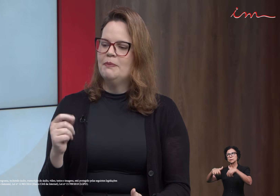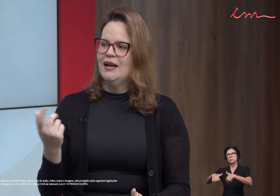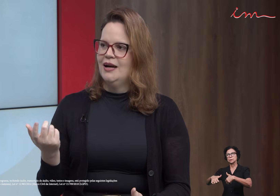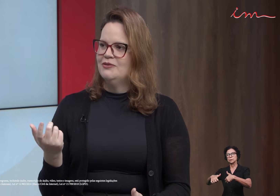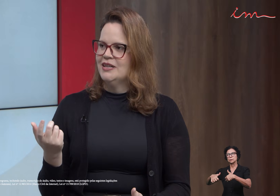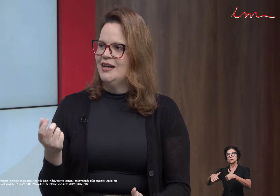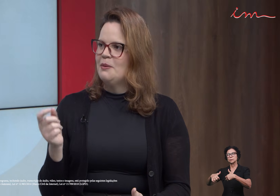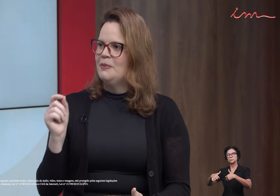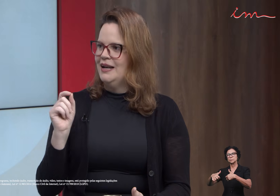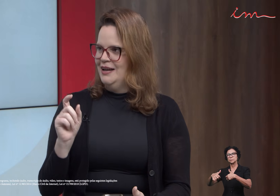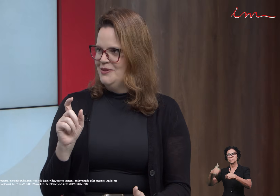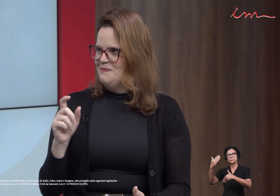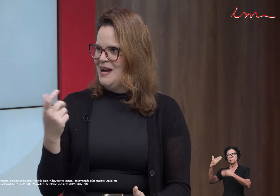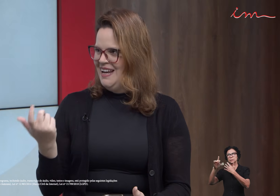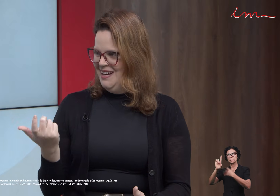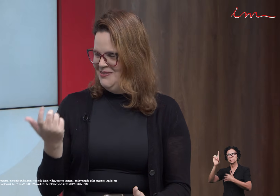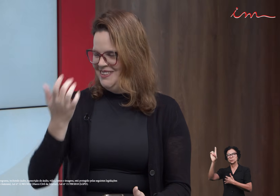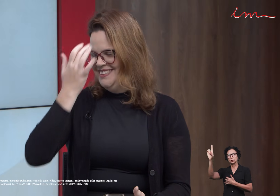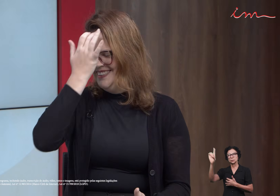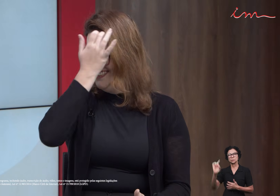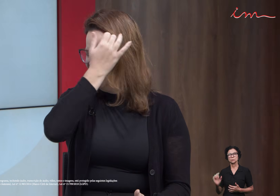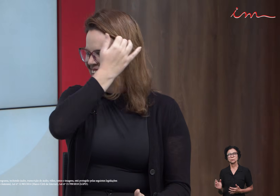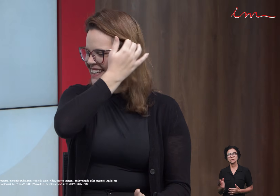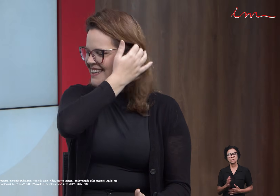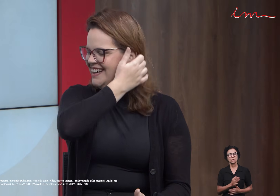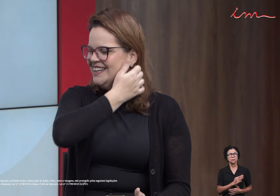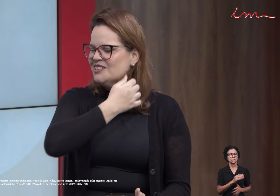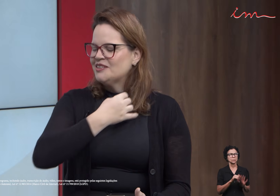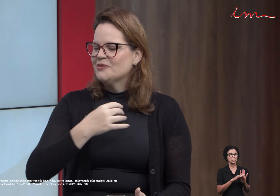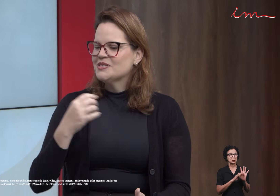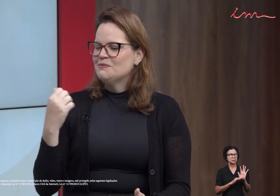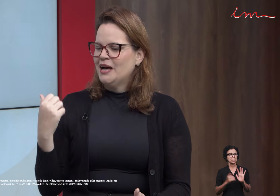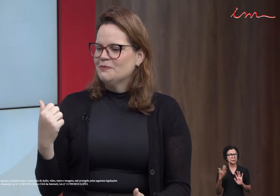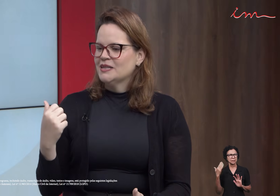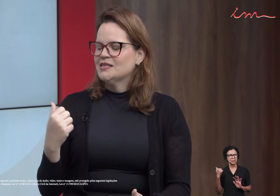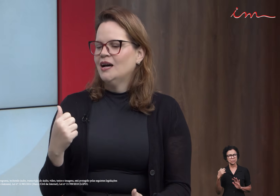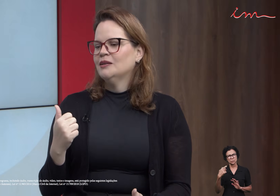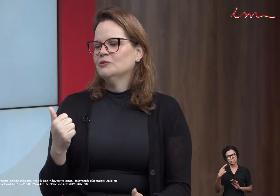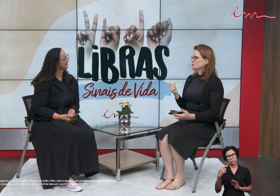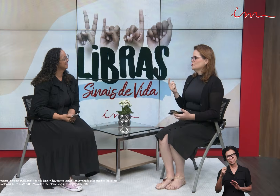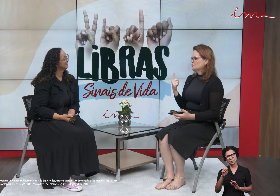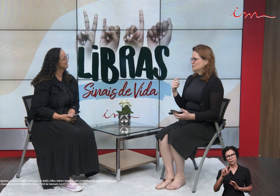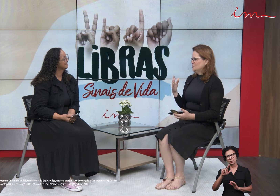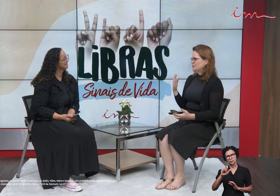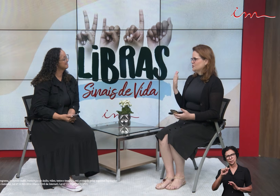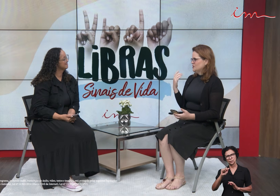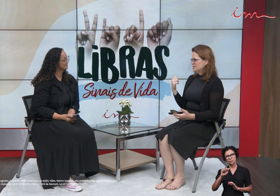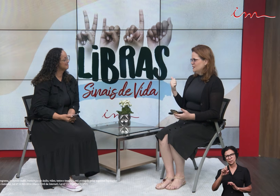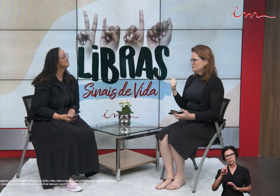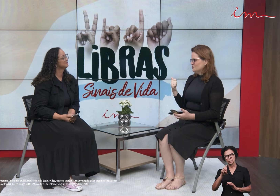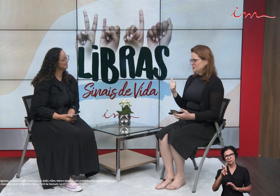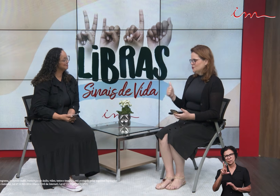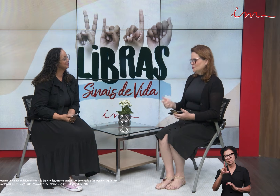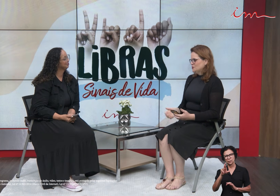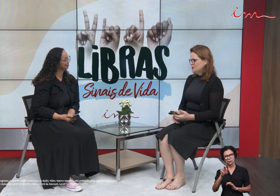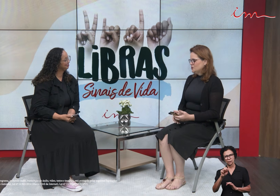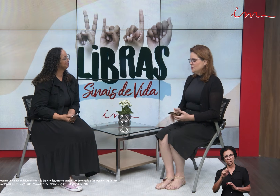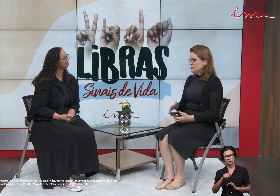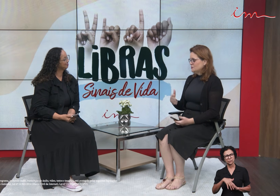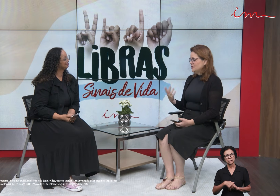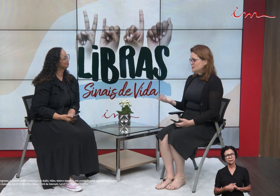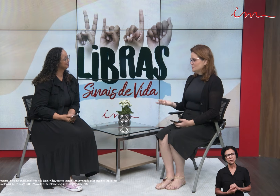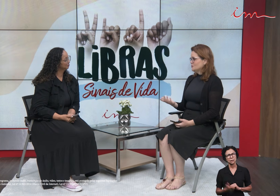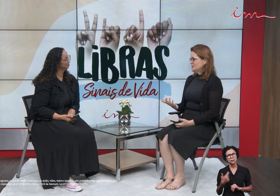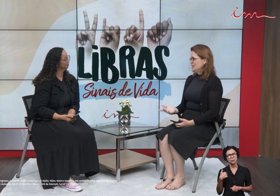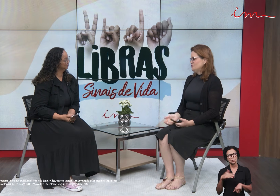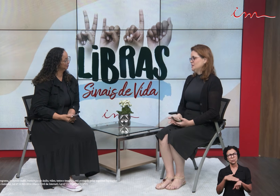sobre a palavra, né, a palavra, Sim. palavra. E aí até no seminário passado, nos últimos seminários que nós estávamos, Manaís Domingos Martins,